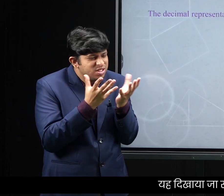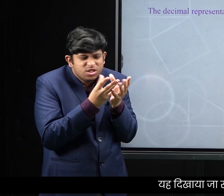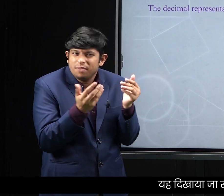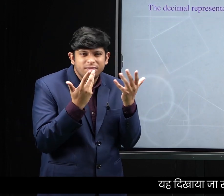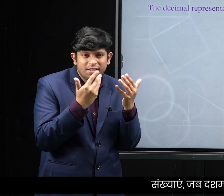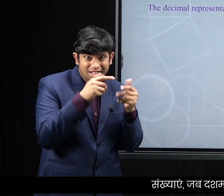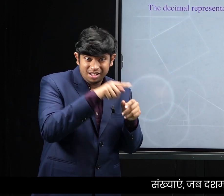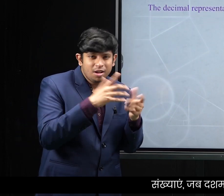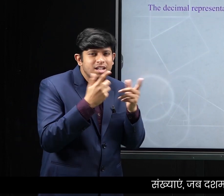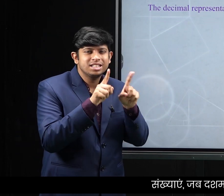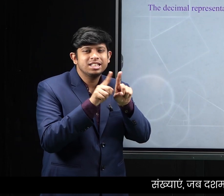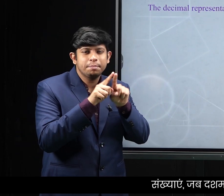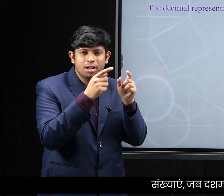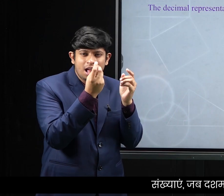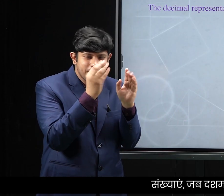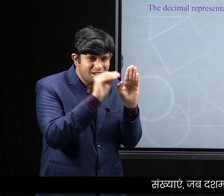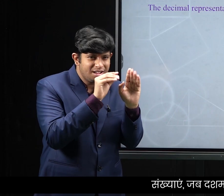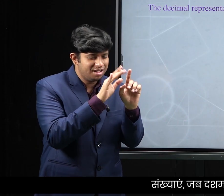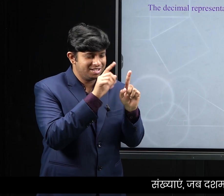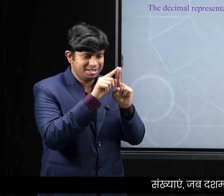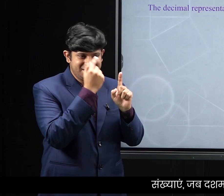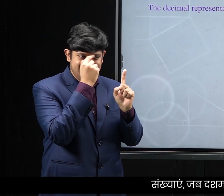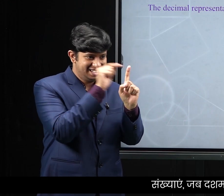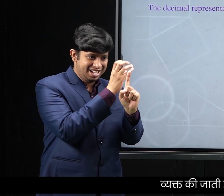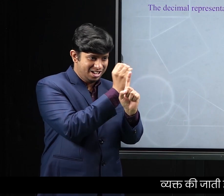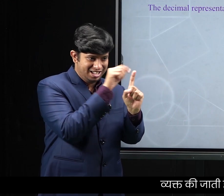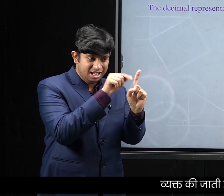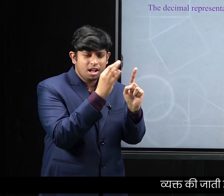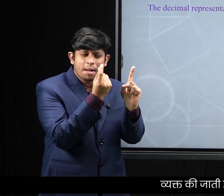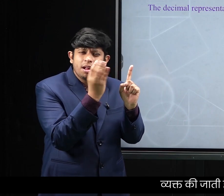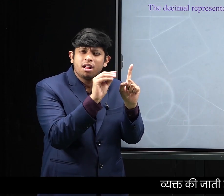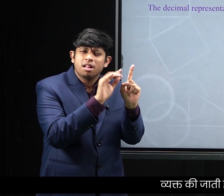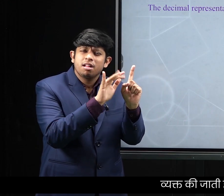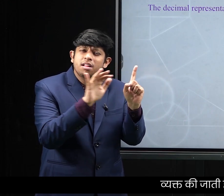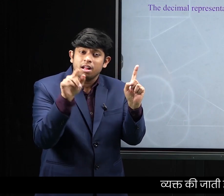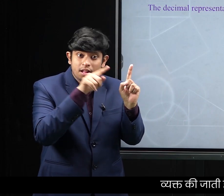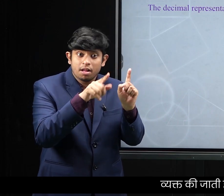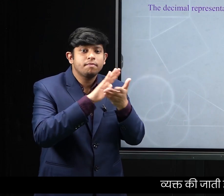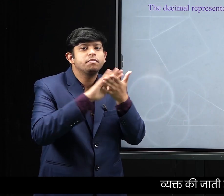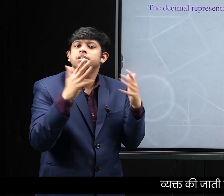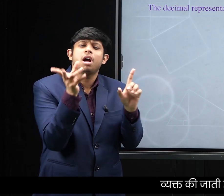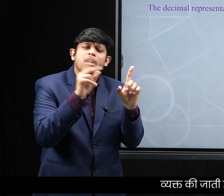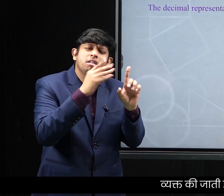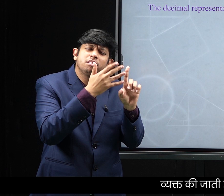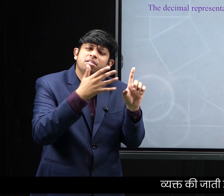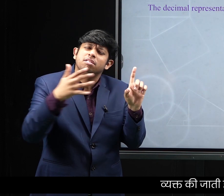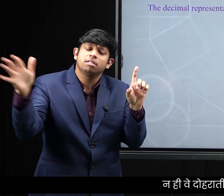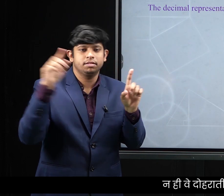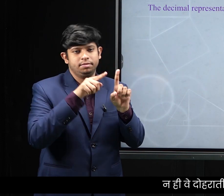दिखाया जा सकता है कि अपरिमेय संख्याएं जब दशमलव संख्याओं के रूप में व्यक्त की जाती है, समाप्त नहीं होती है, ना ही